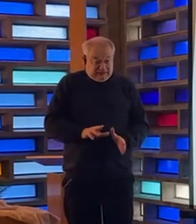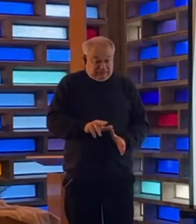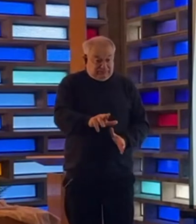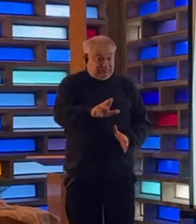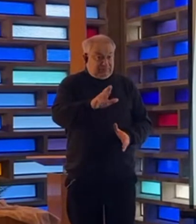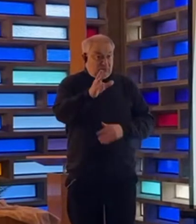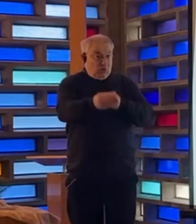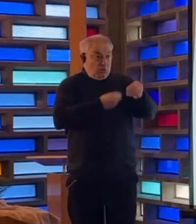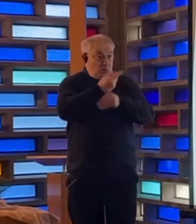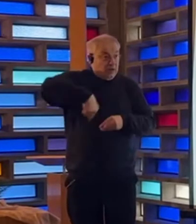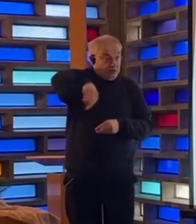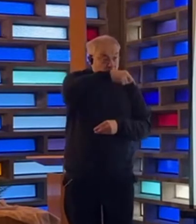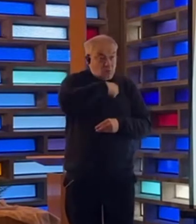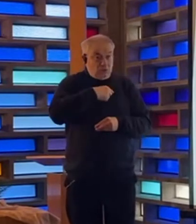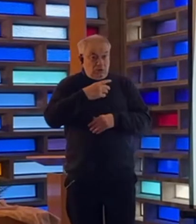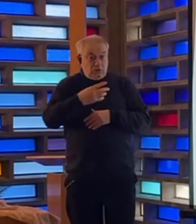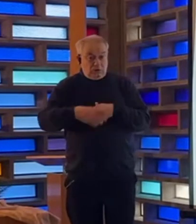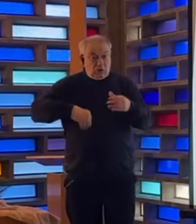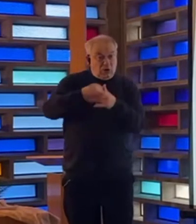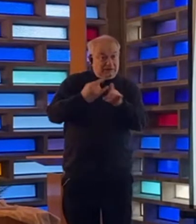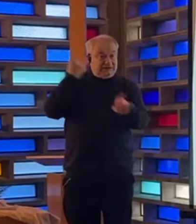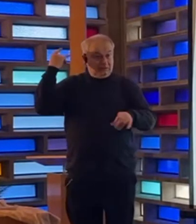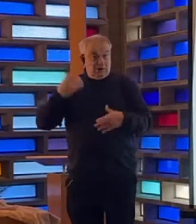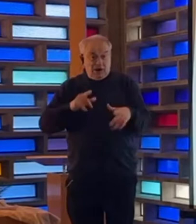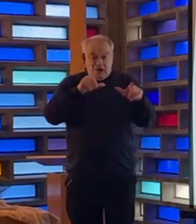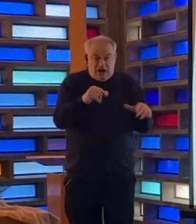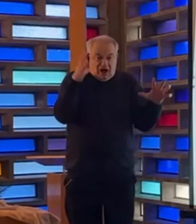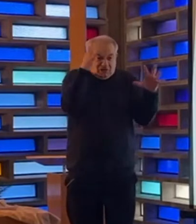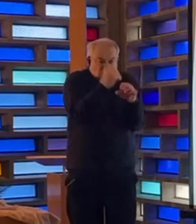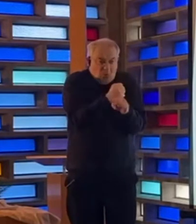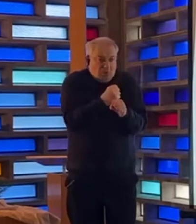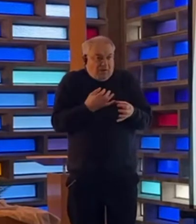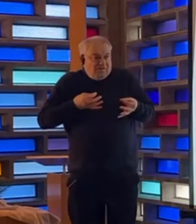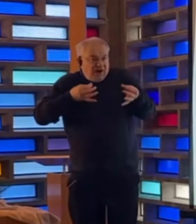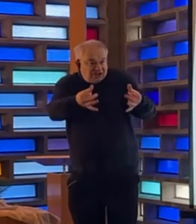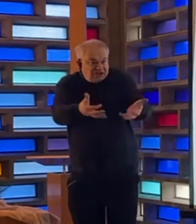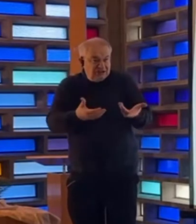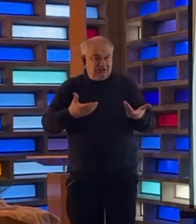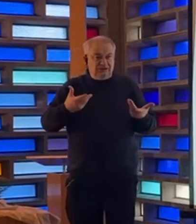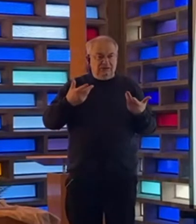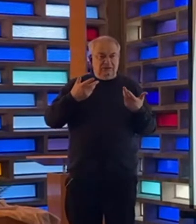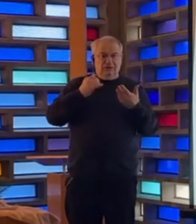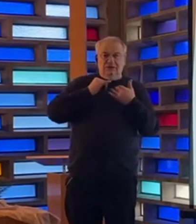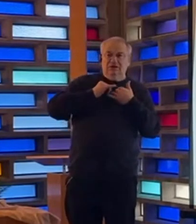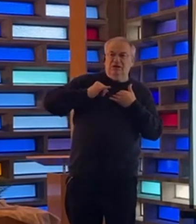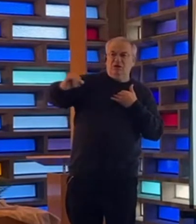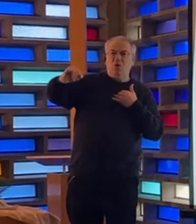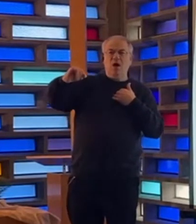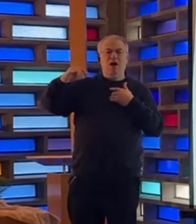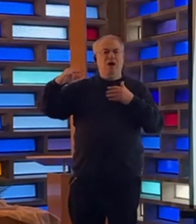notre histoire, là où c'est sombre et fragile, loin des lumières de Bethléem,